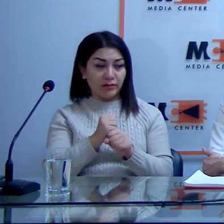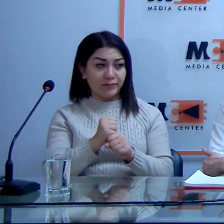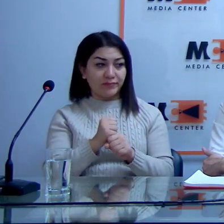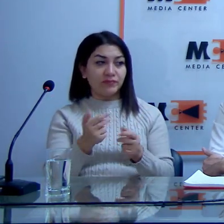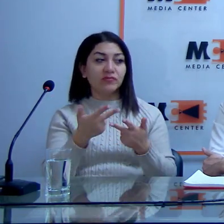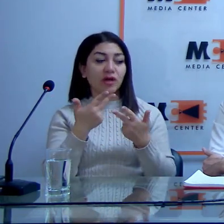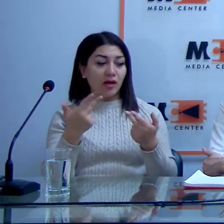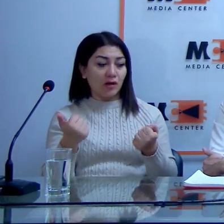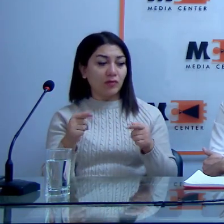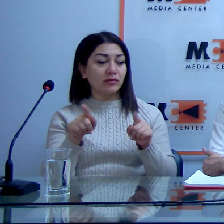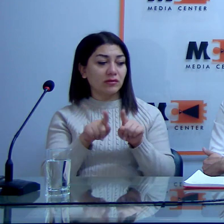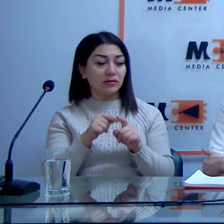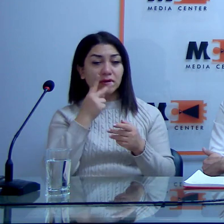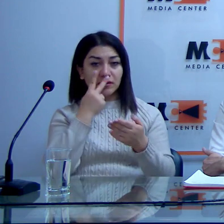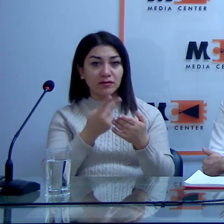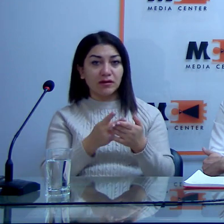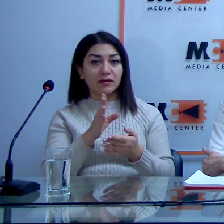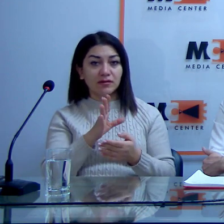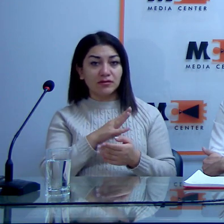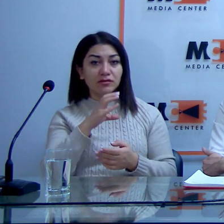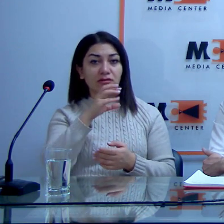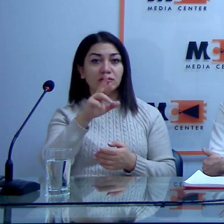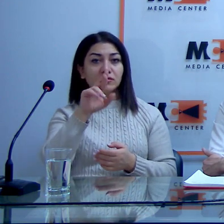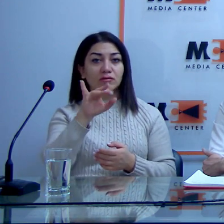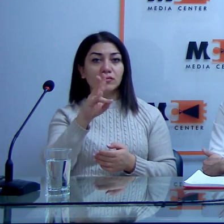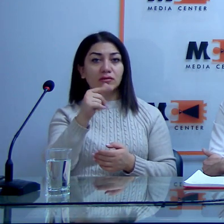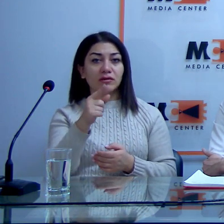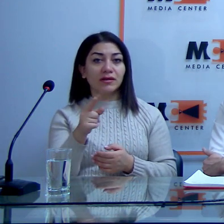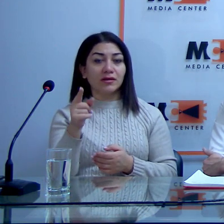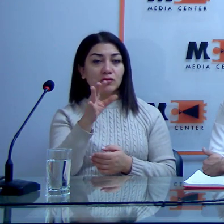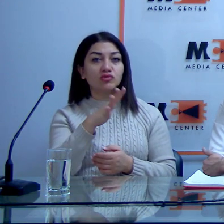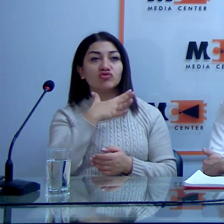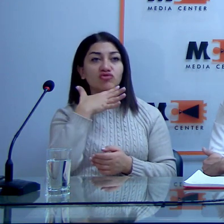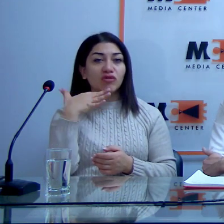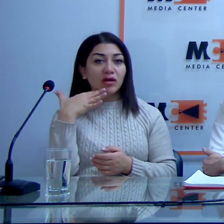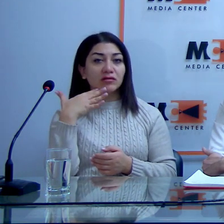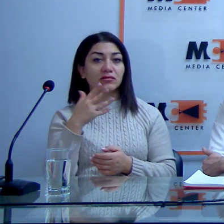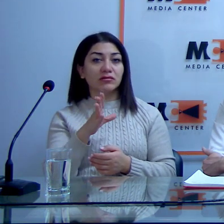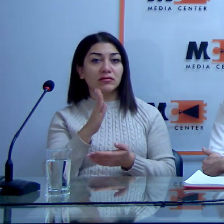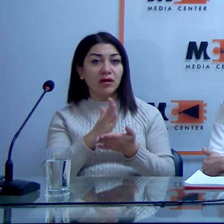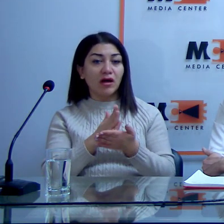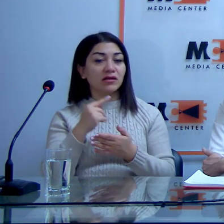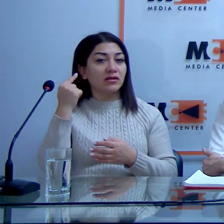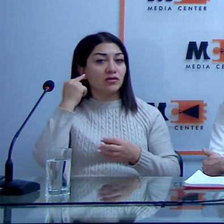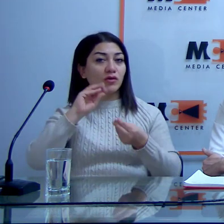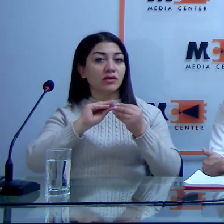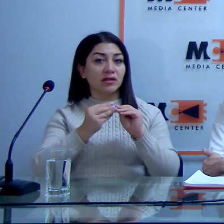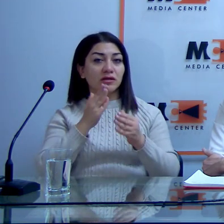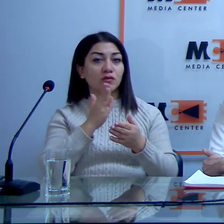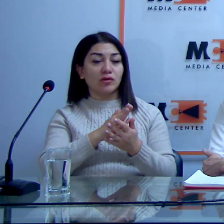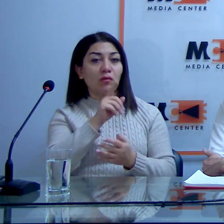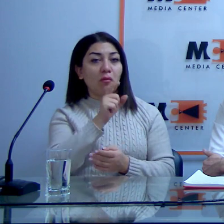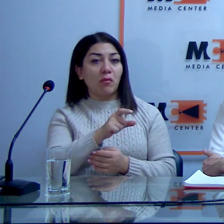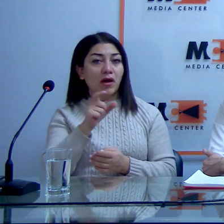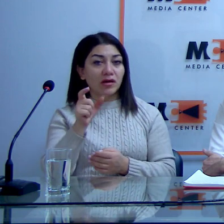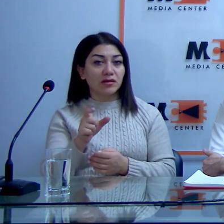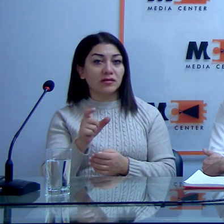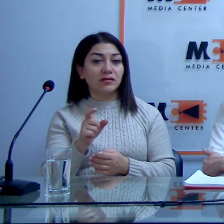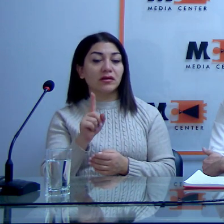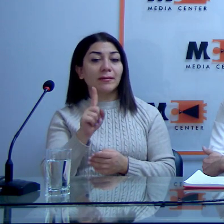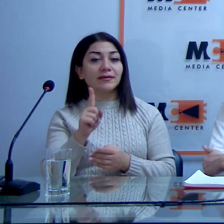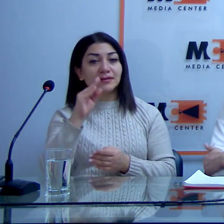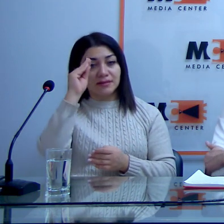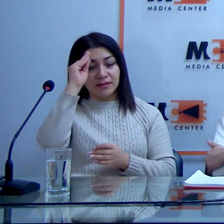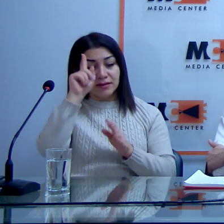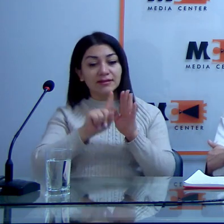Այո, դա էլ ենք դիտարկել, կոնկրետ Սյունիքի հարցում բավականին շատ էին լսողության խնդիրներ ունեցող անձինք, բայց նաև այն